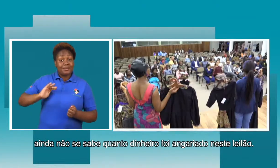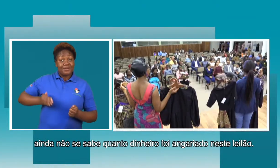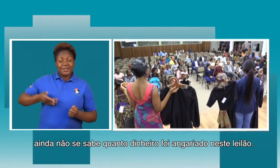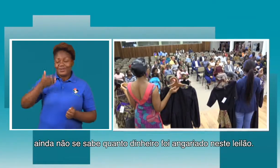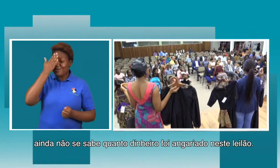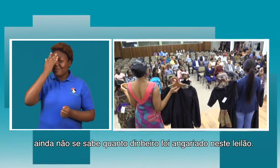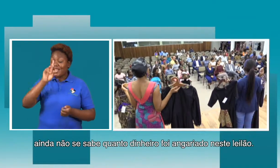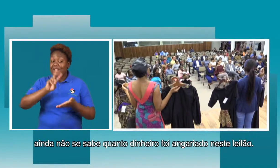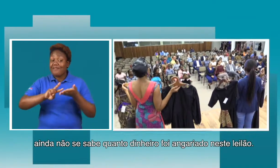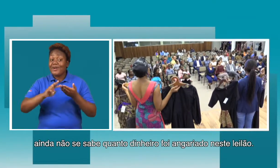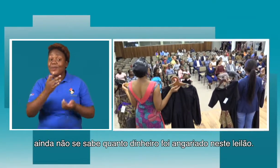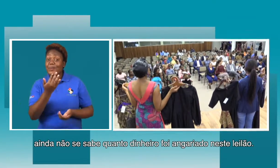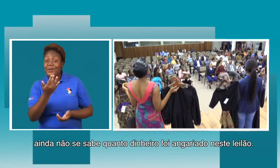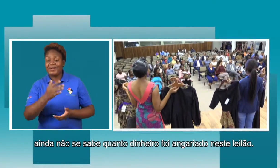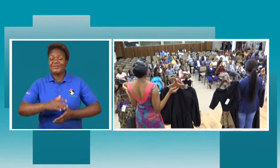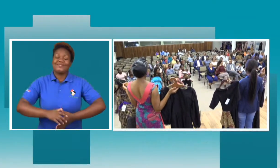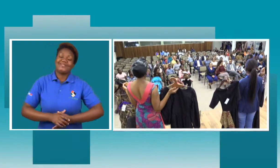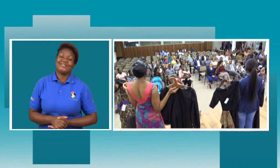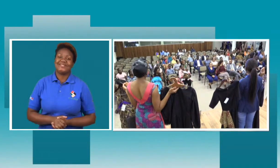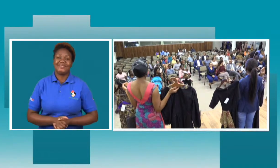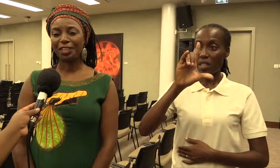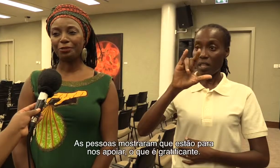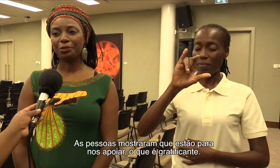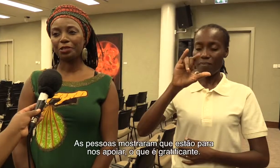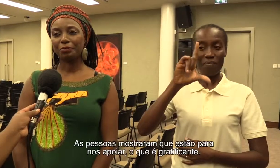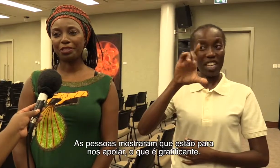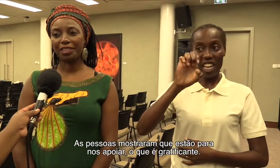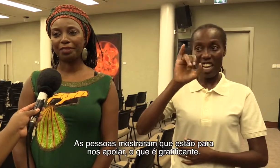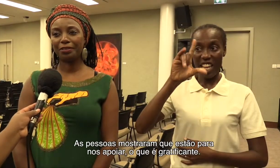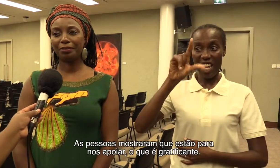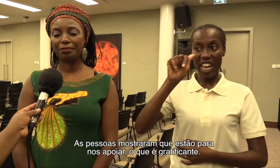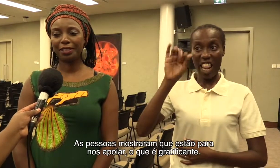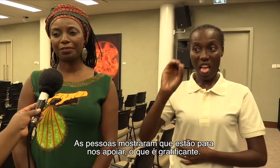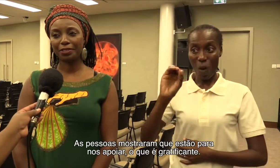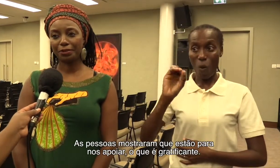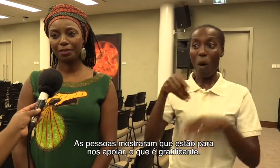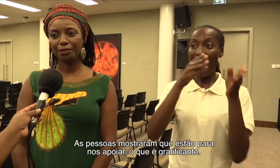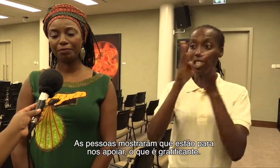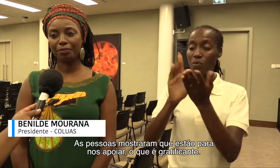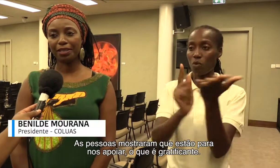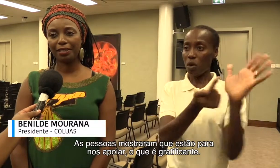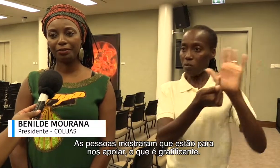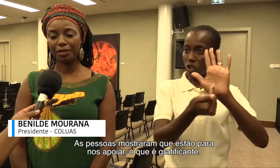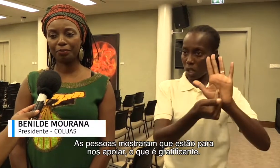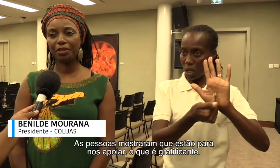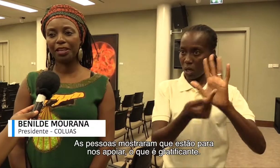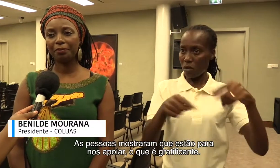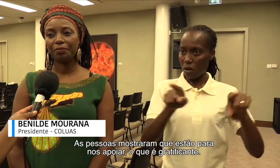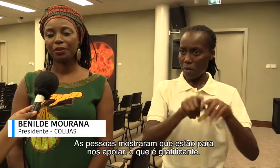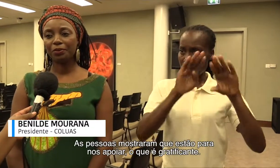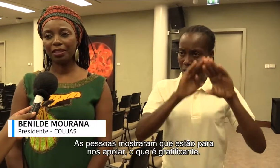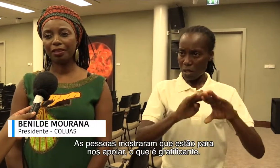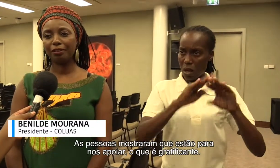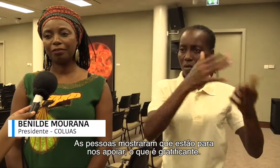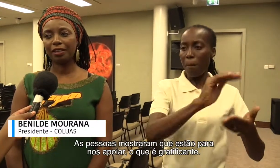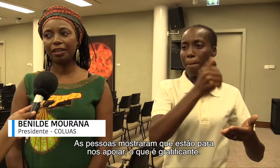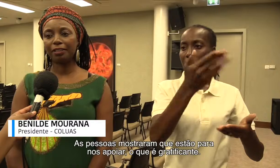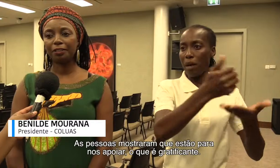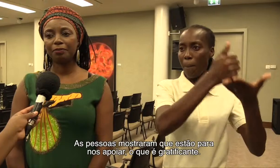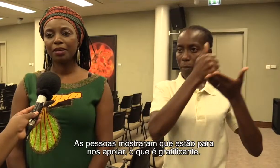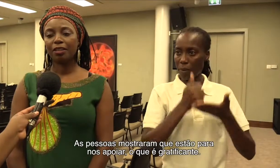foi angariado neste leilão. As pessoas mostraram que de facto estão mesmo para nos apoiar, o que é